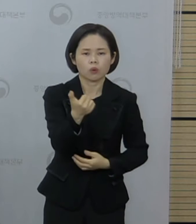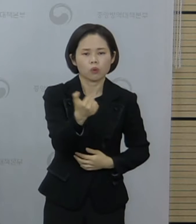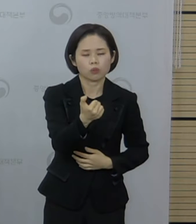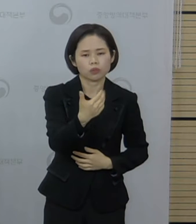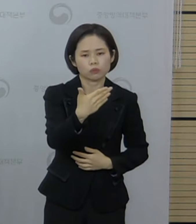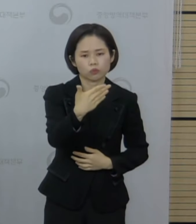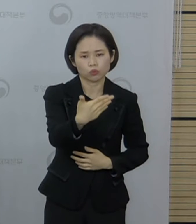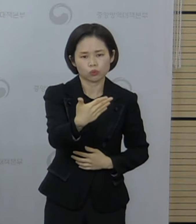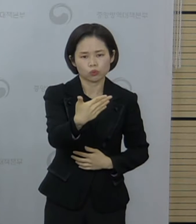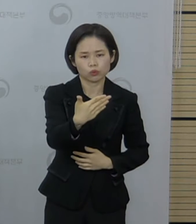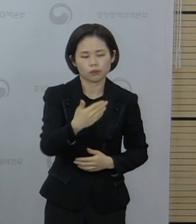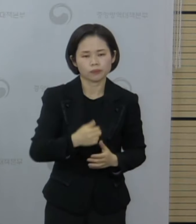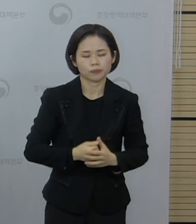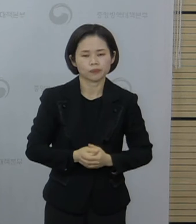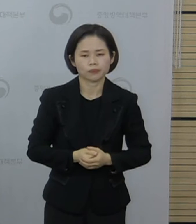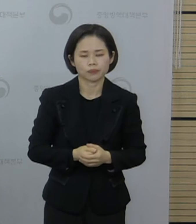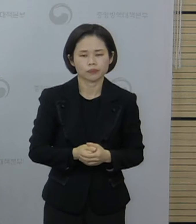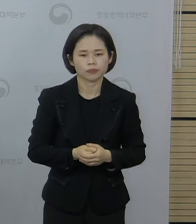발견되었습니다